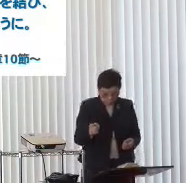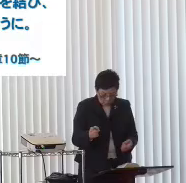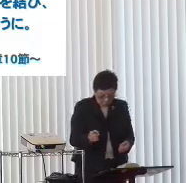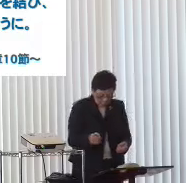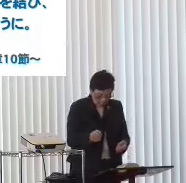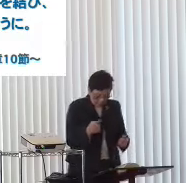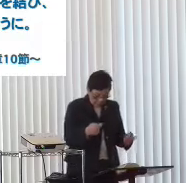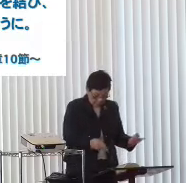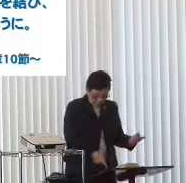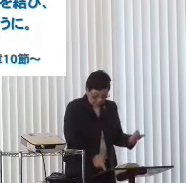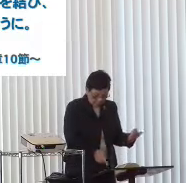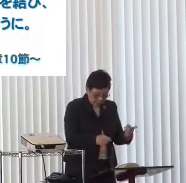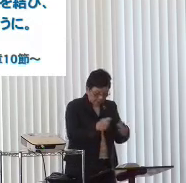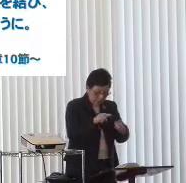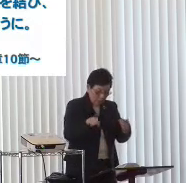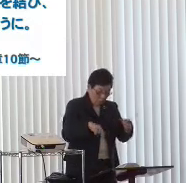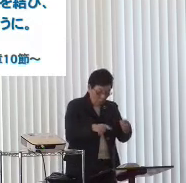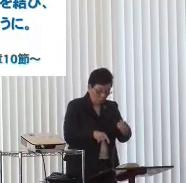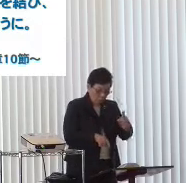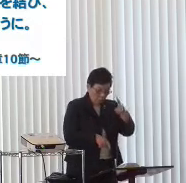ります。